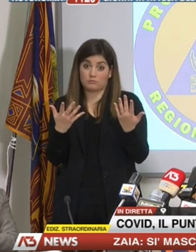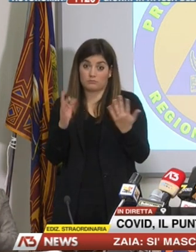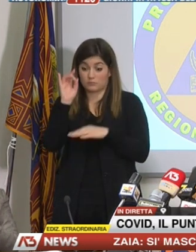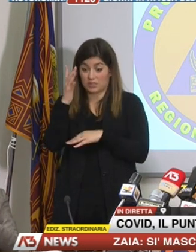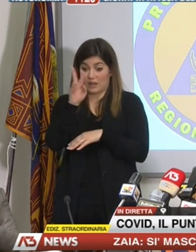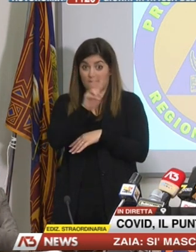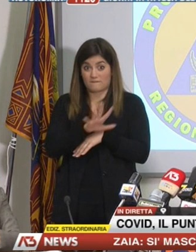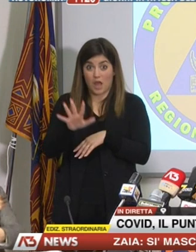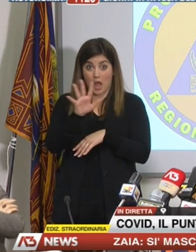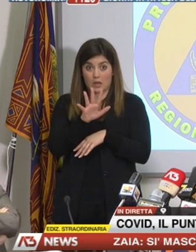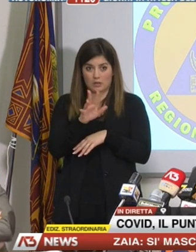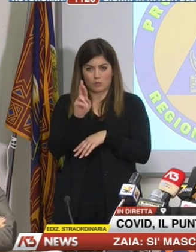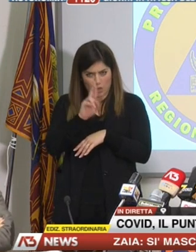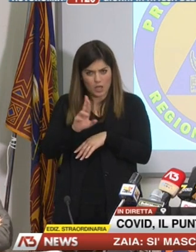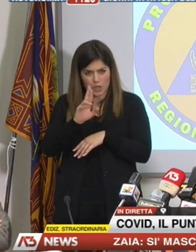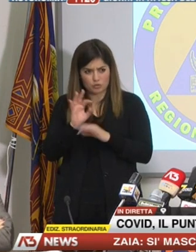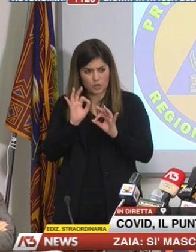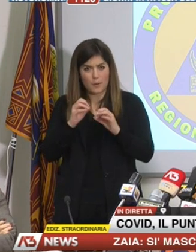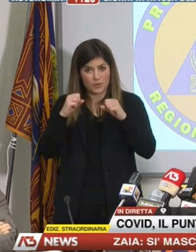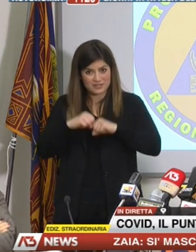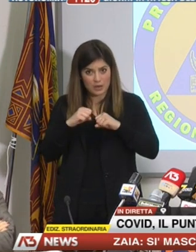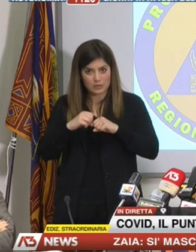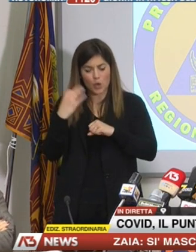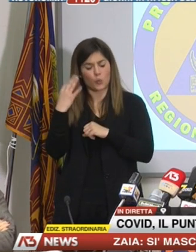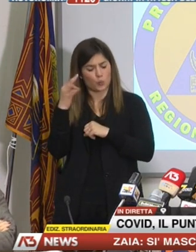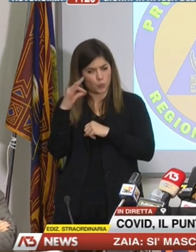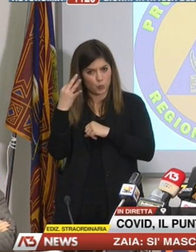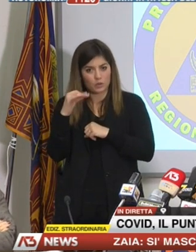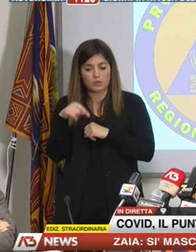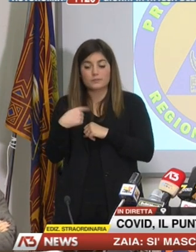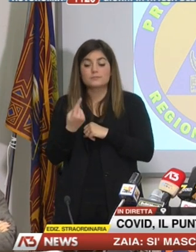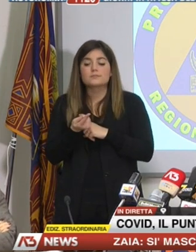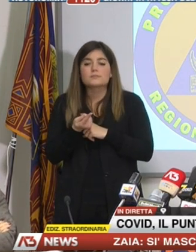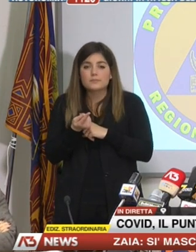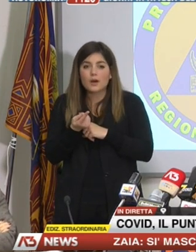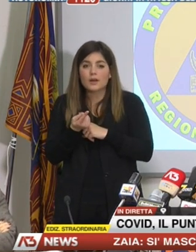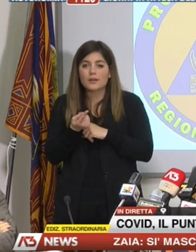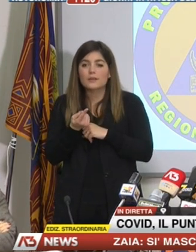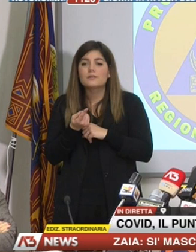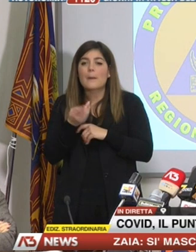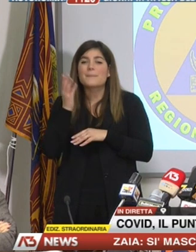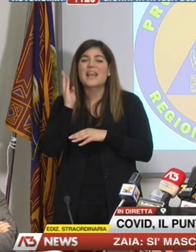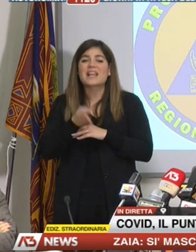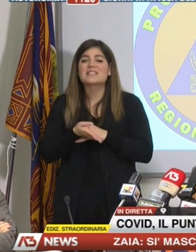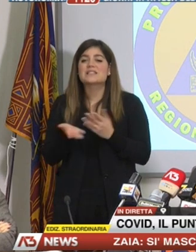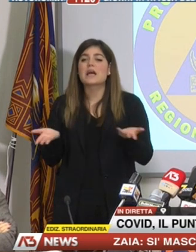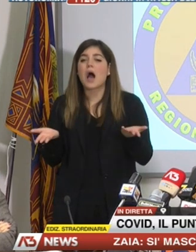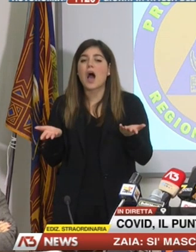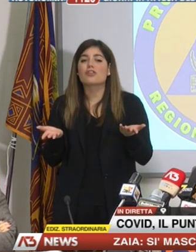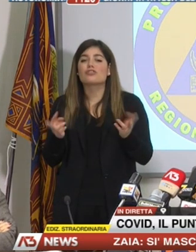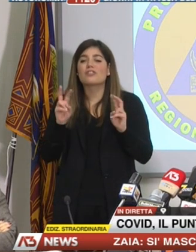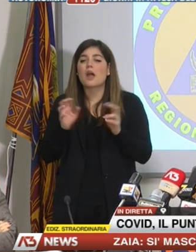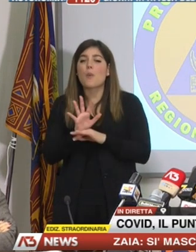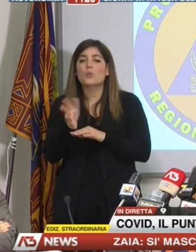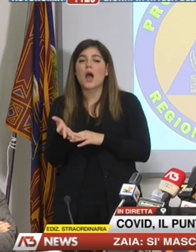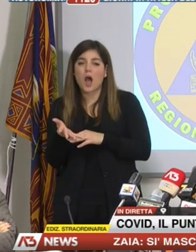Veneto, regione più efficiente sotto il profilo sanitario, si trovasse poi penalizzato oltremodo. Quindi, è